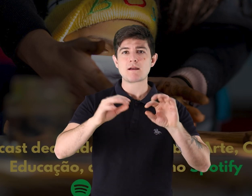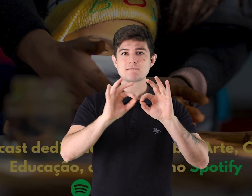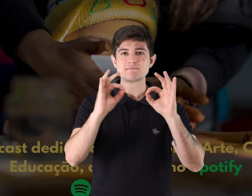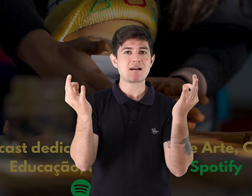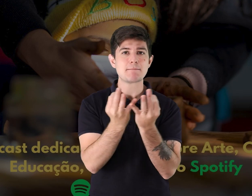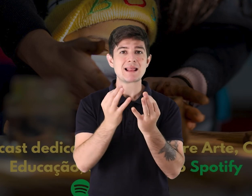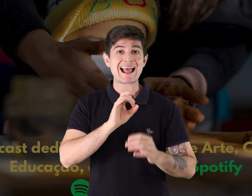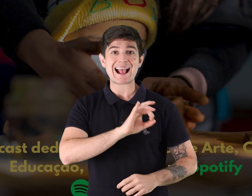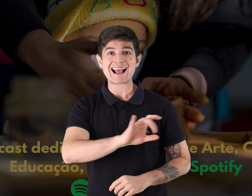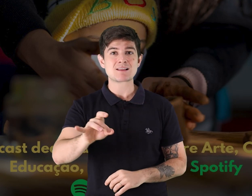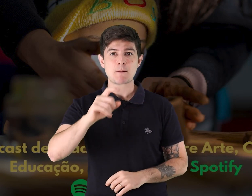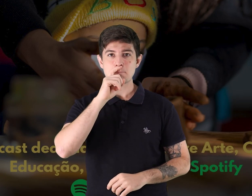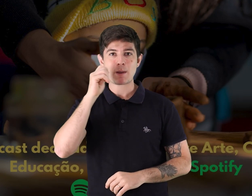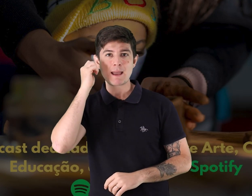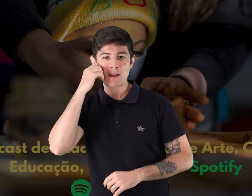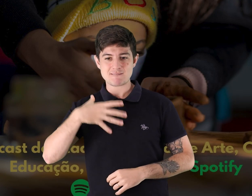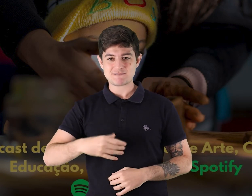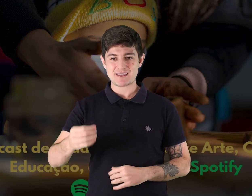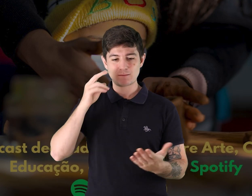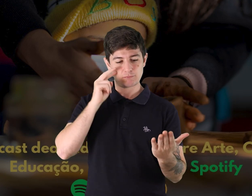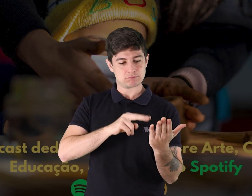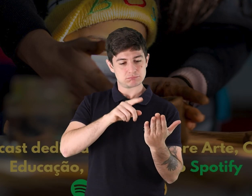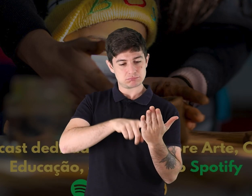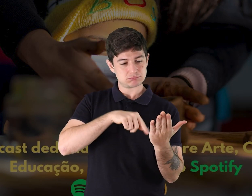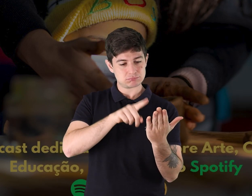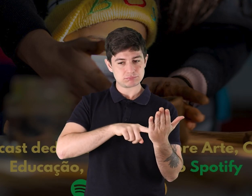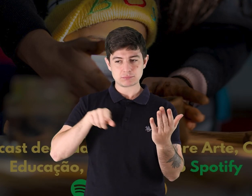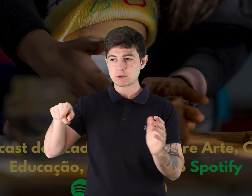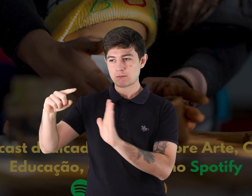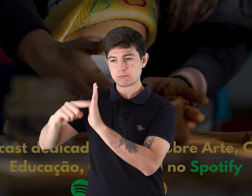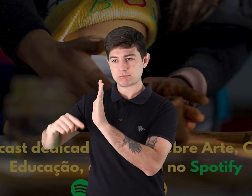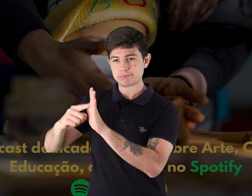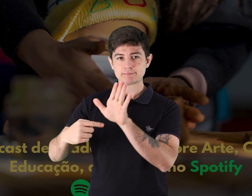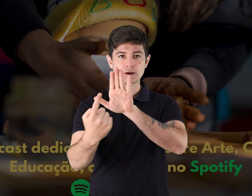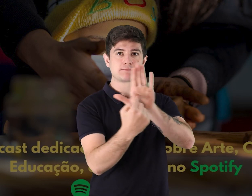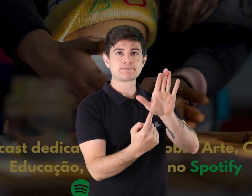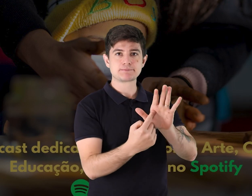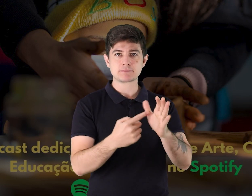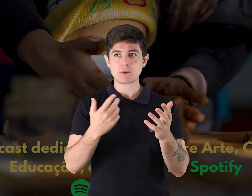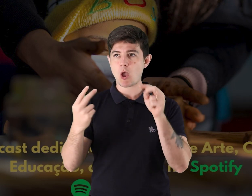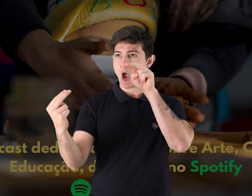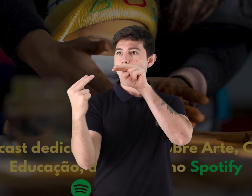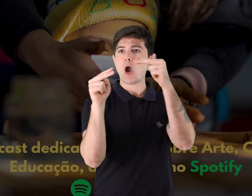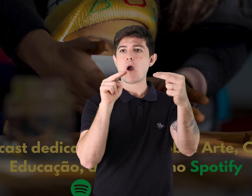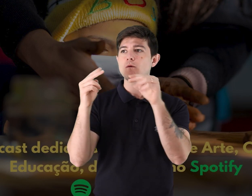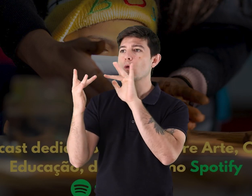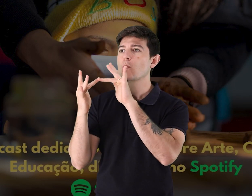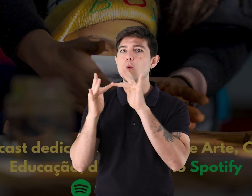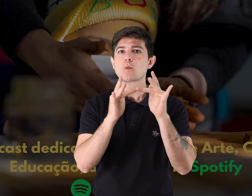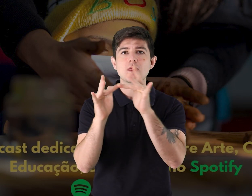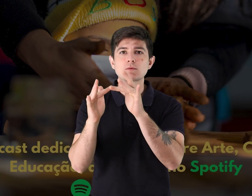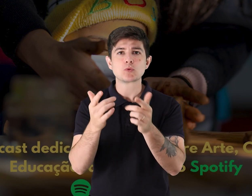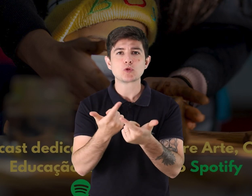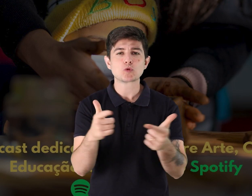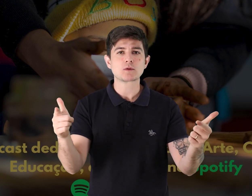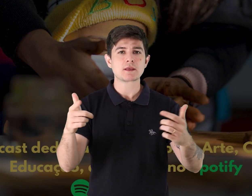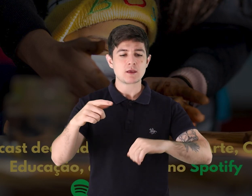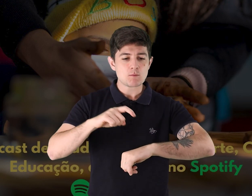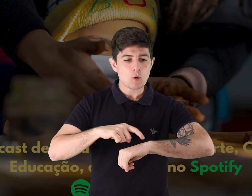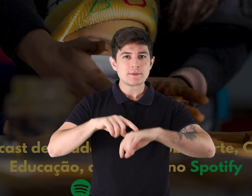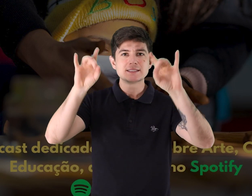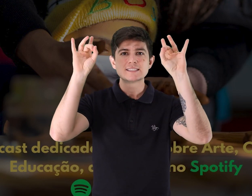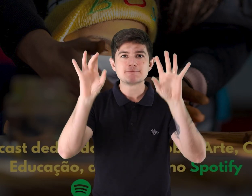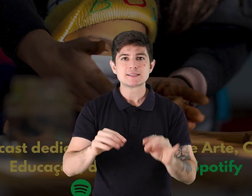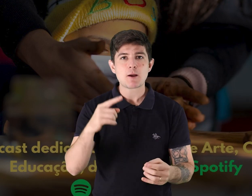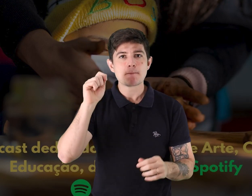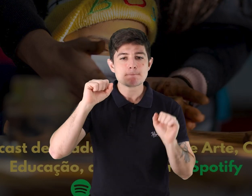famílias onde cada um está na frente da sua tela. As crianças e os pais. E se perde um